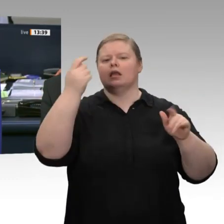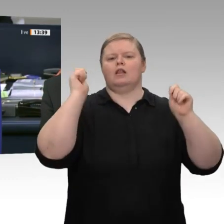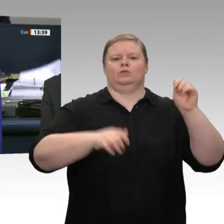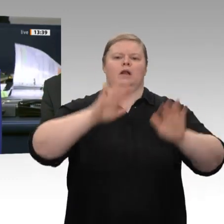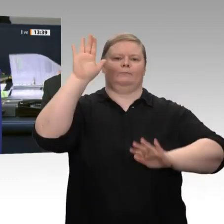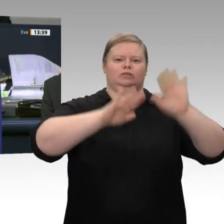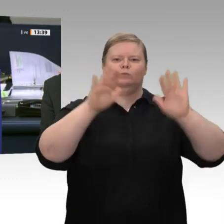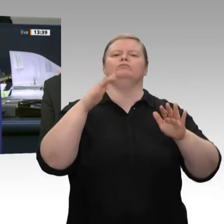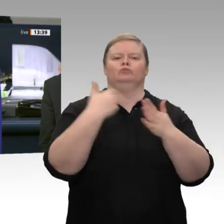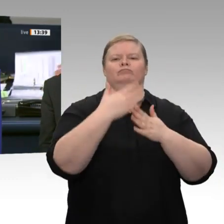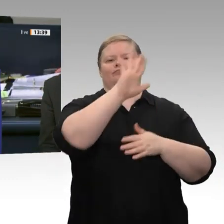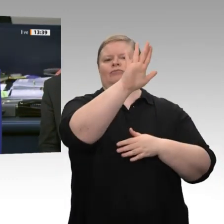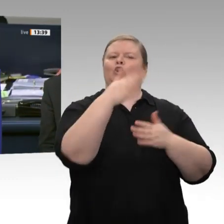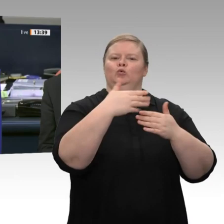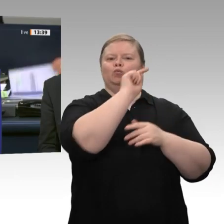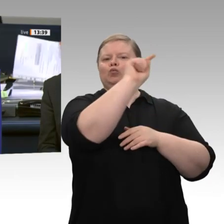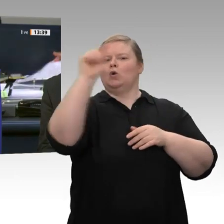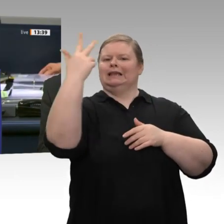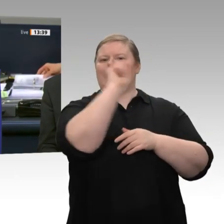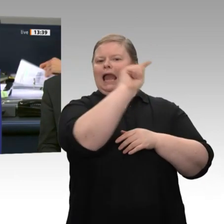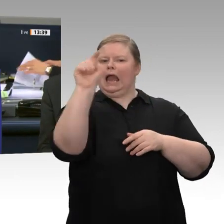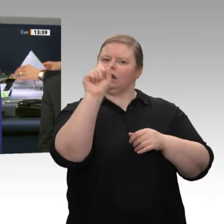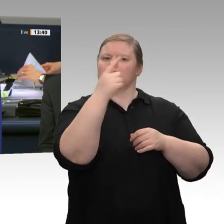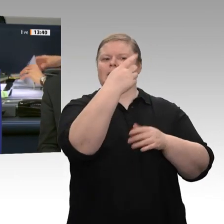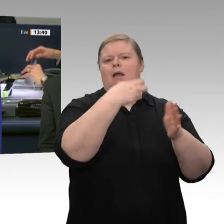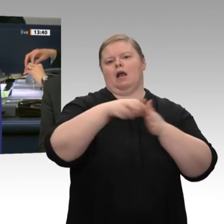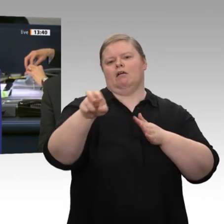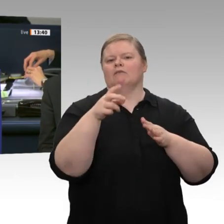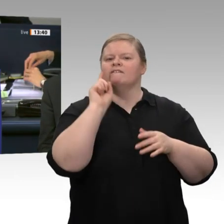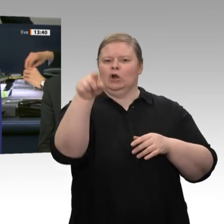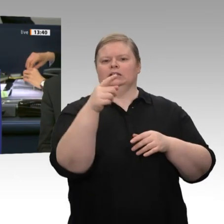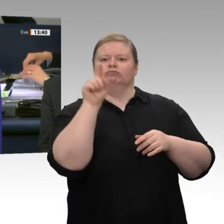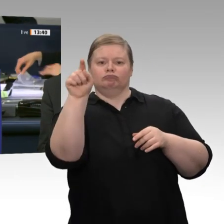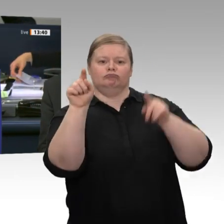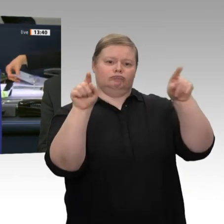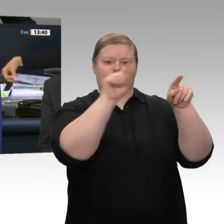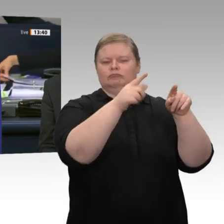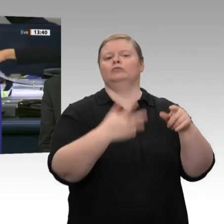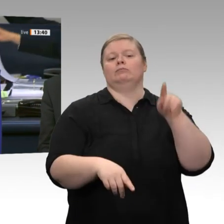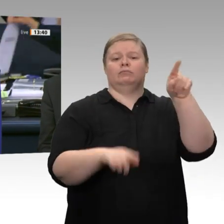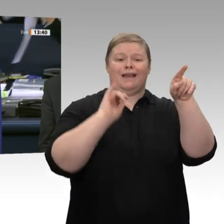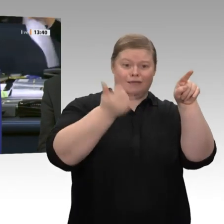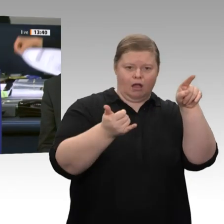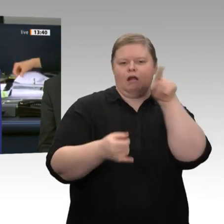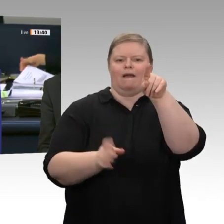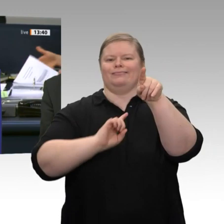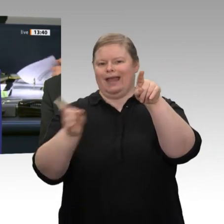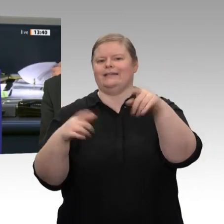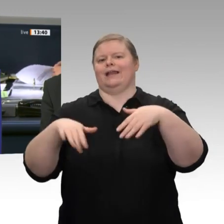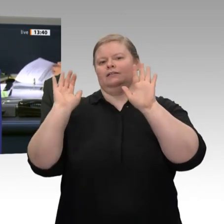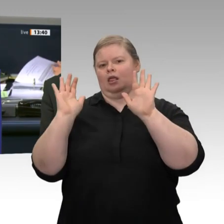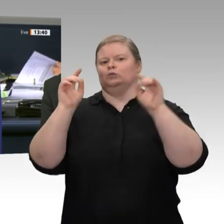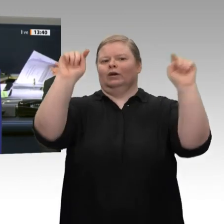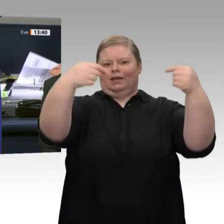eröffnen, und Sie kommen durch die Tür Ihrer Wahl, Ja, Nein oder Enthaltung, wieder